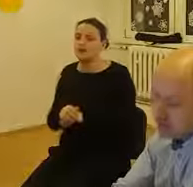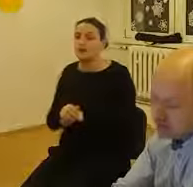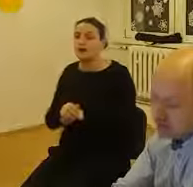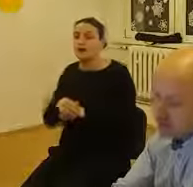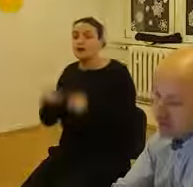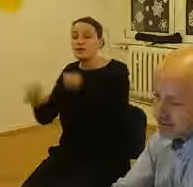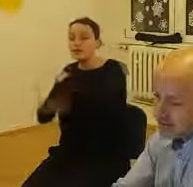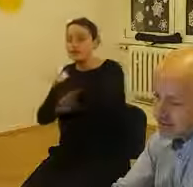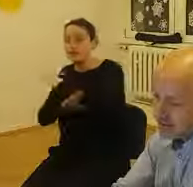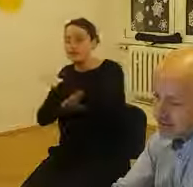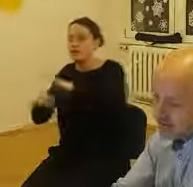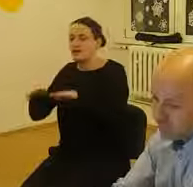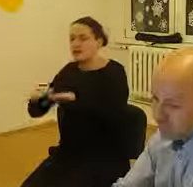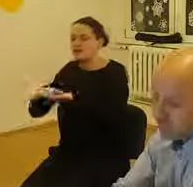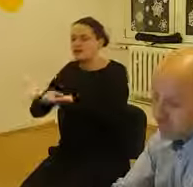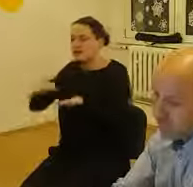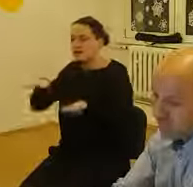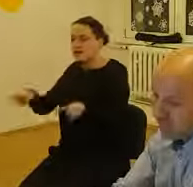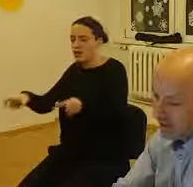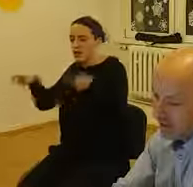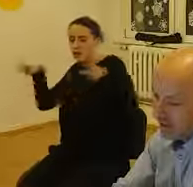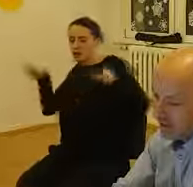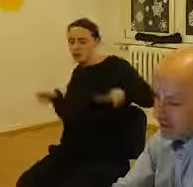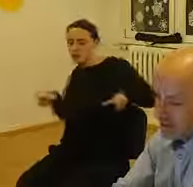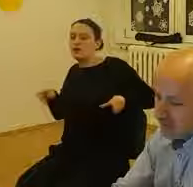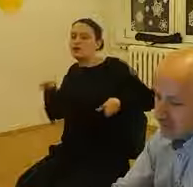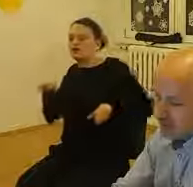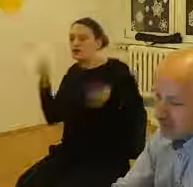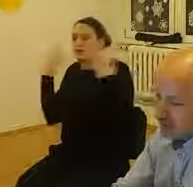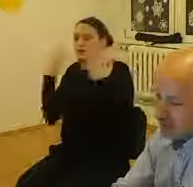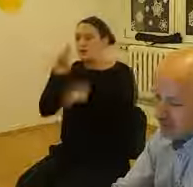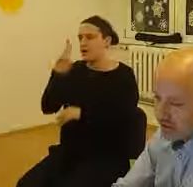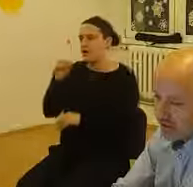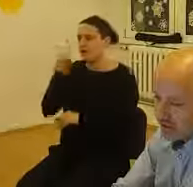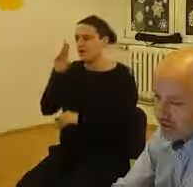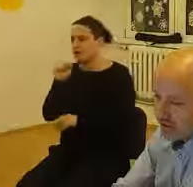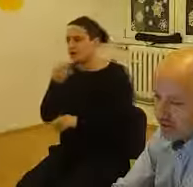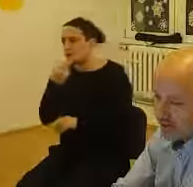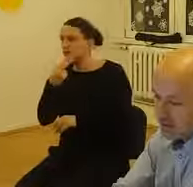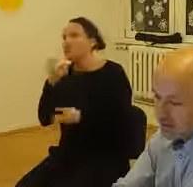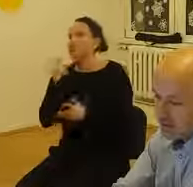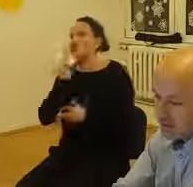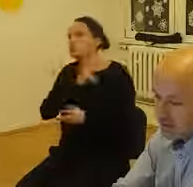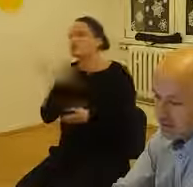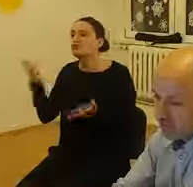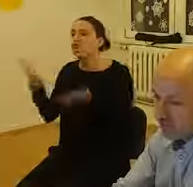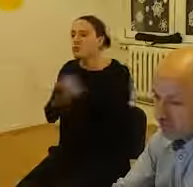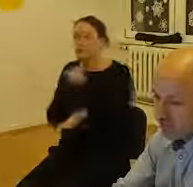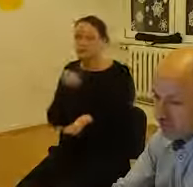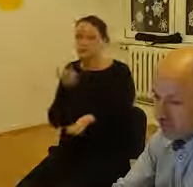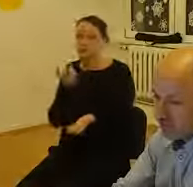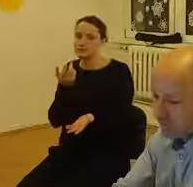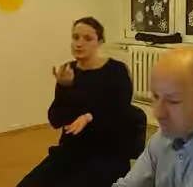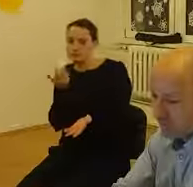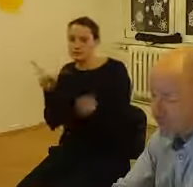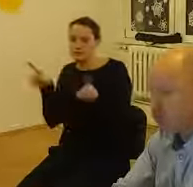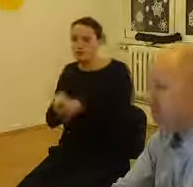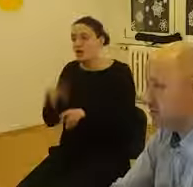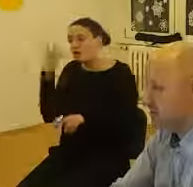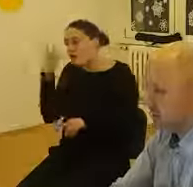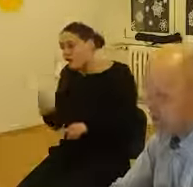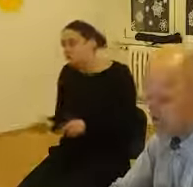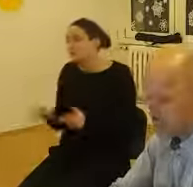drewnianych leżaków zainstalowanych jest również w Parku Regana. Korzystają z tego mieszkańcy nawet w porą, bym powiedział, taką zimową, jak